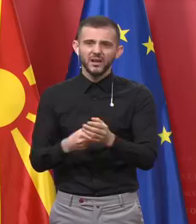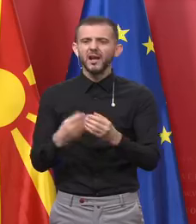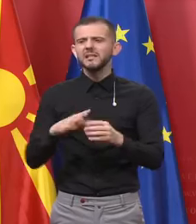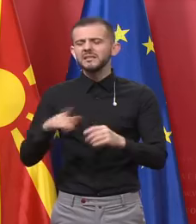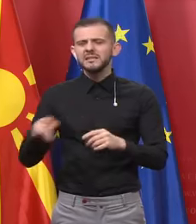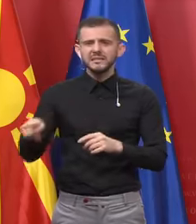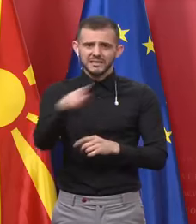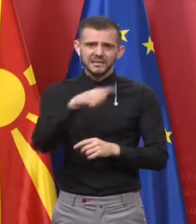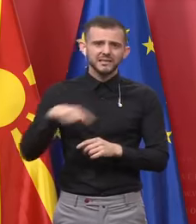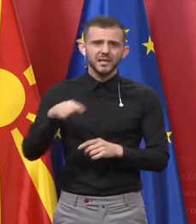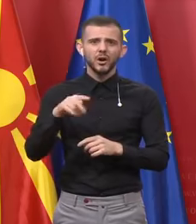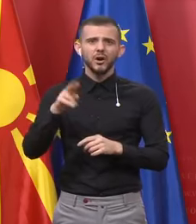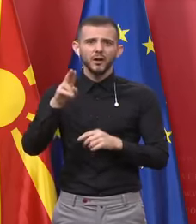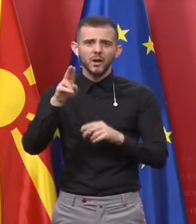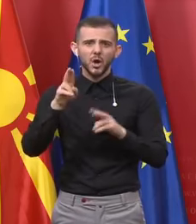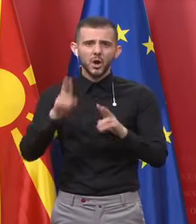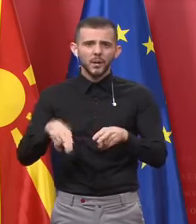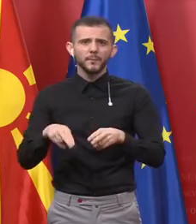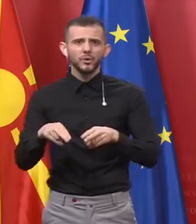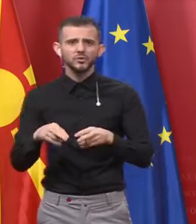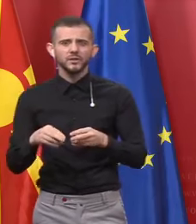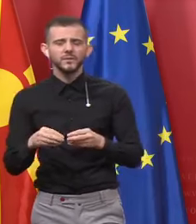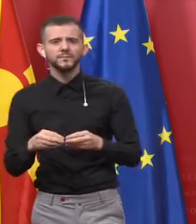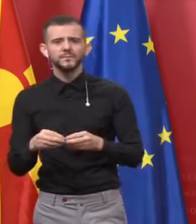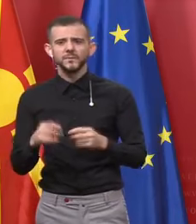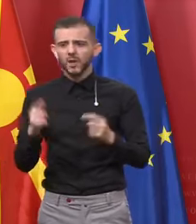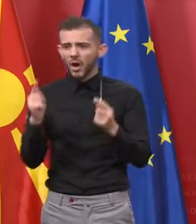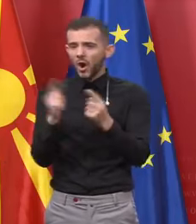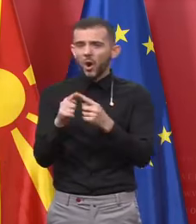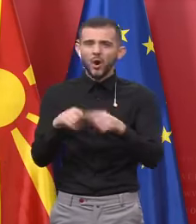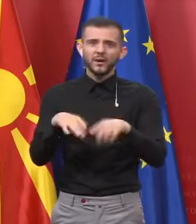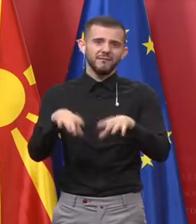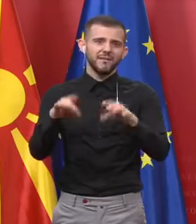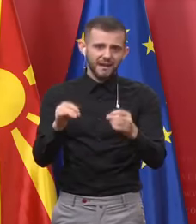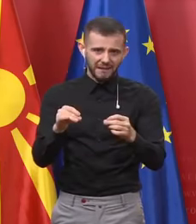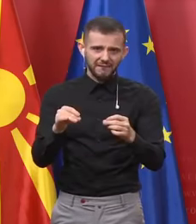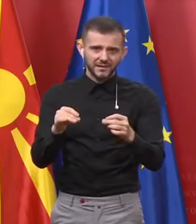може точно да се одреди релацијата, конекцијата со иницијалните